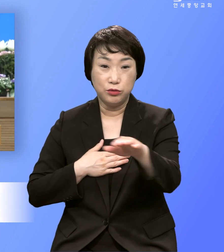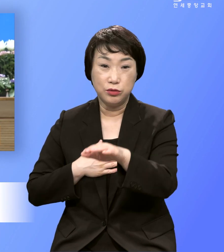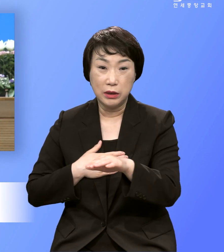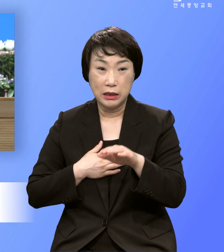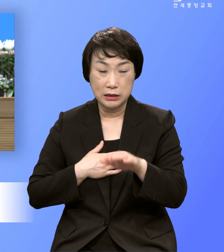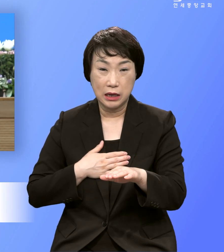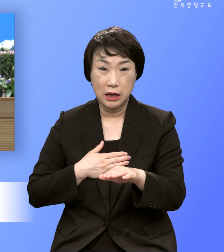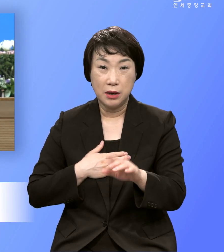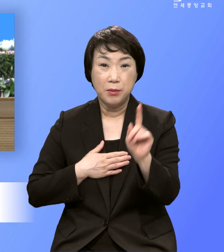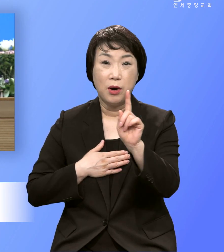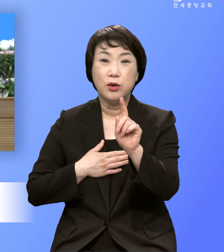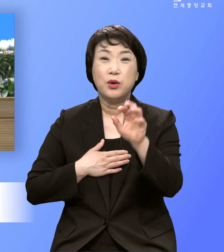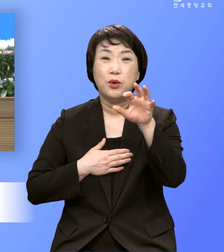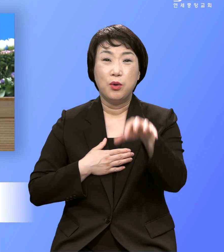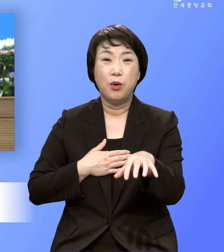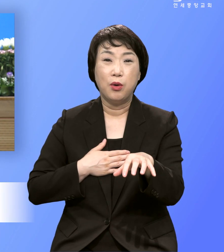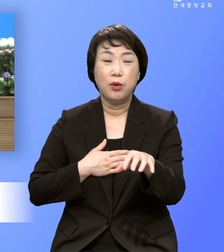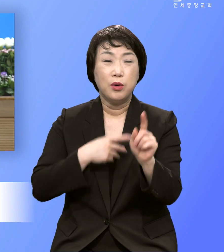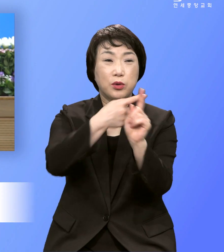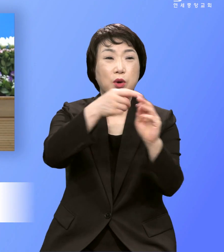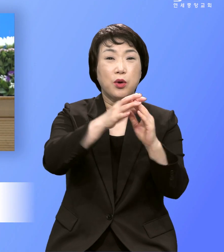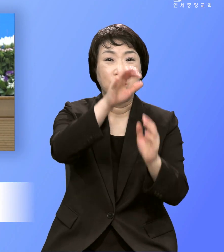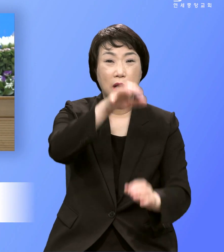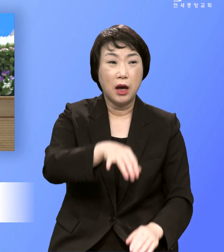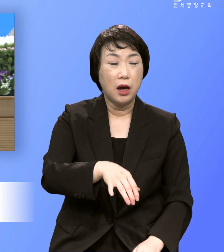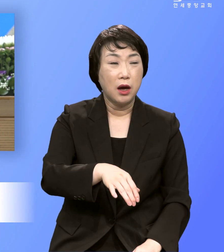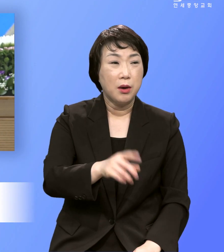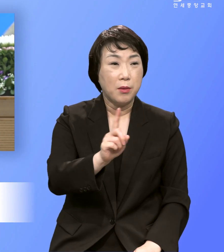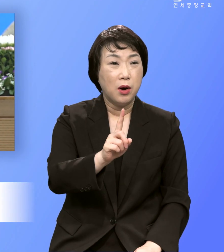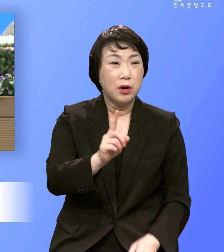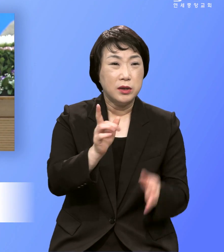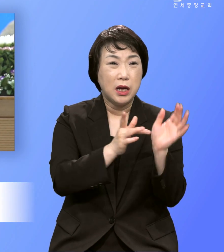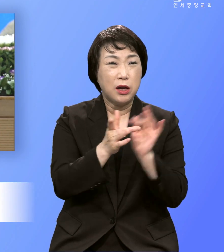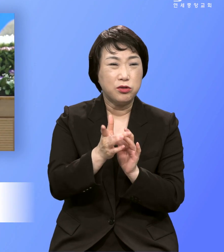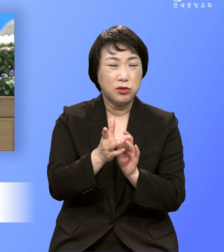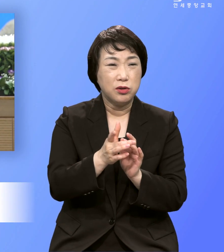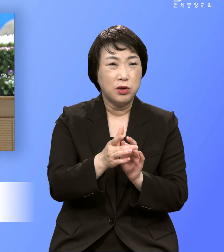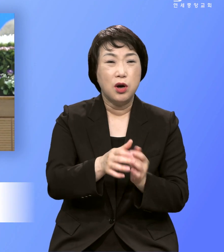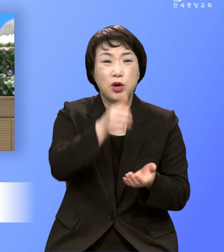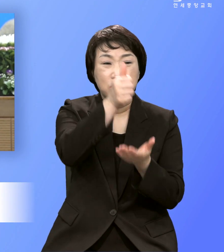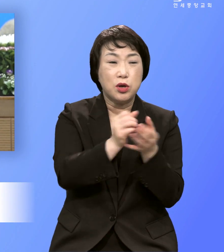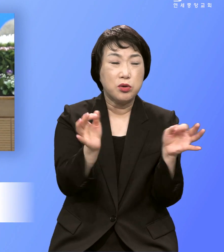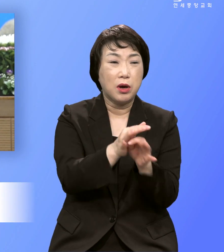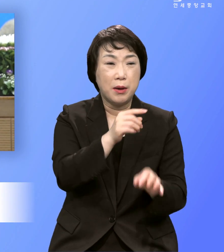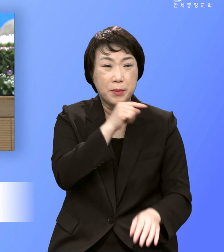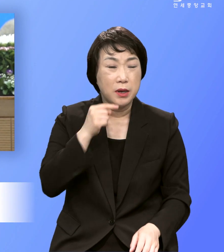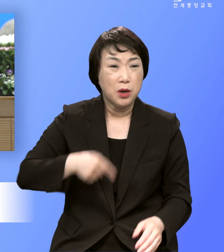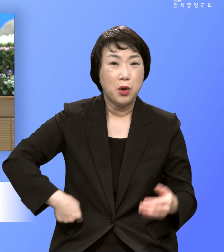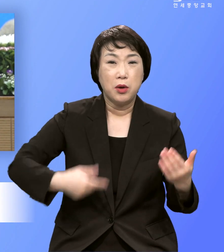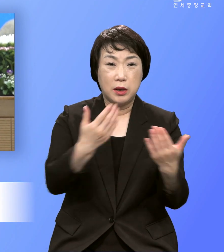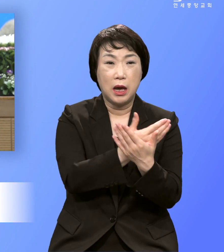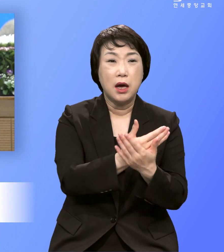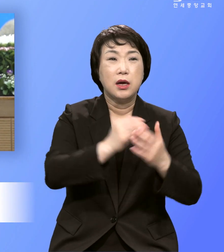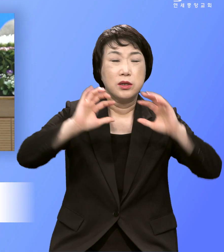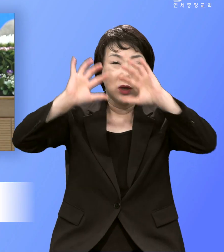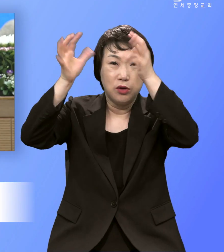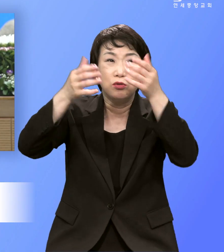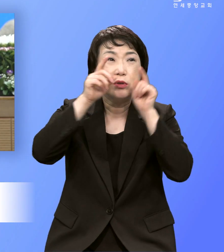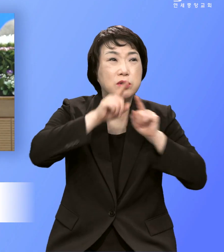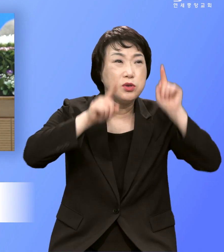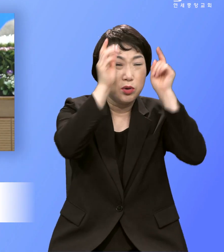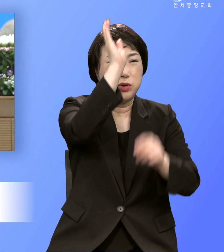여러분 어떤 교회는 평생에 예수 속죄의 피 회개하라 천국 지옥 얘기